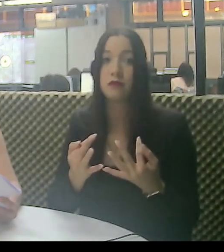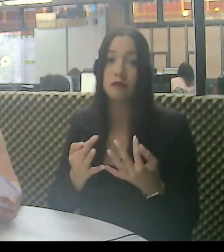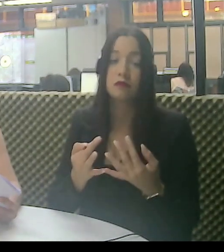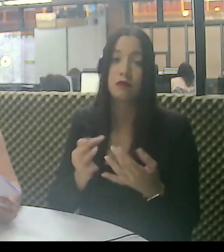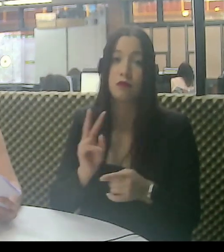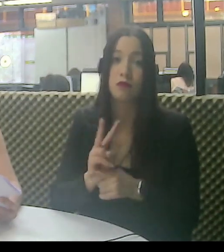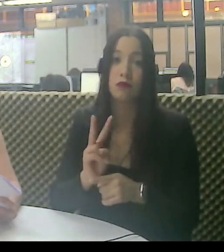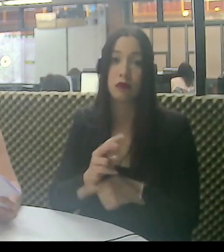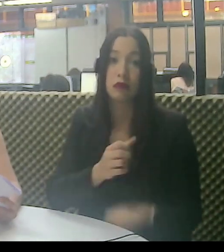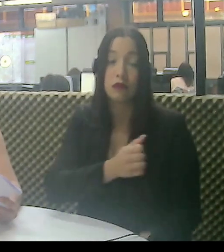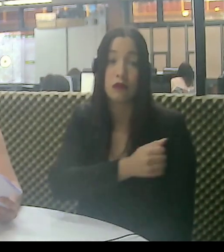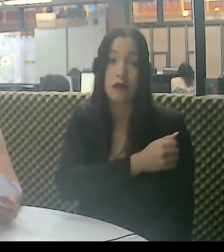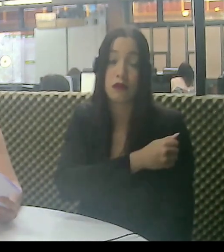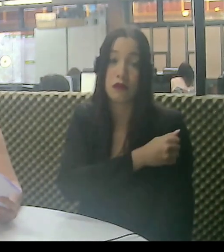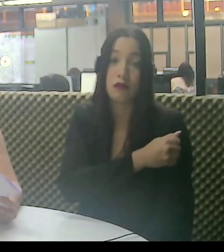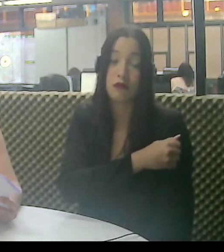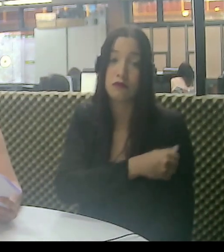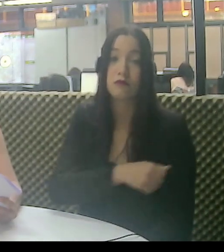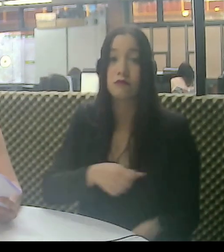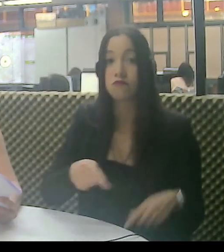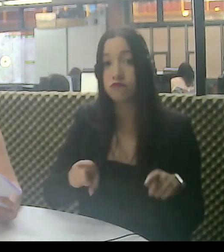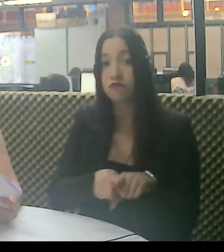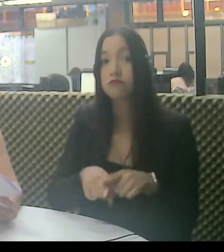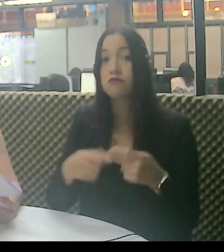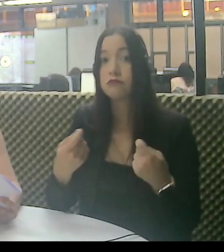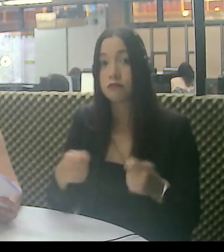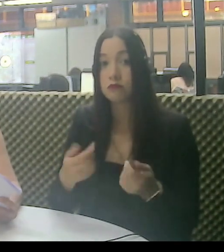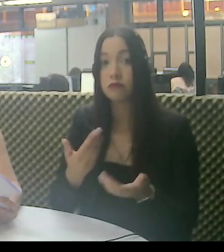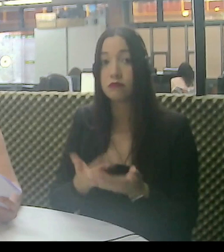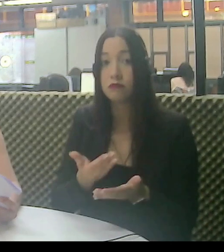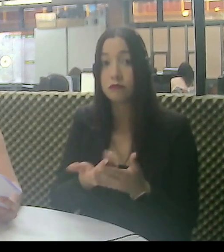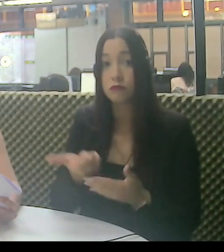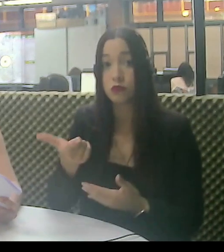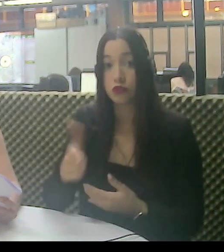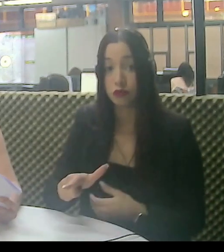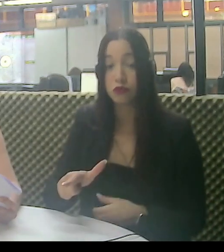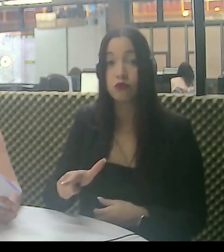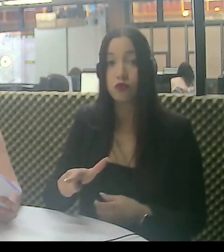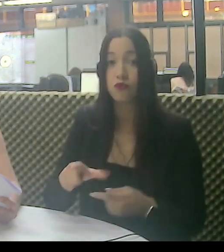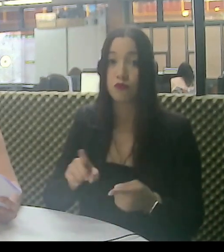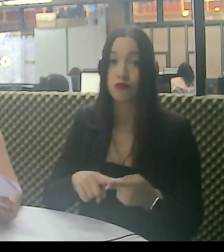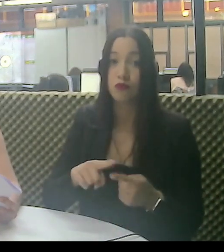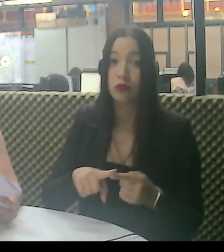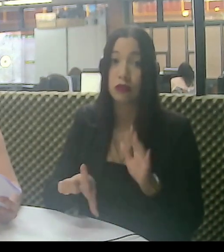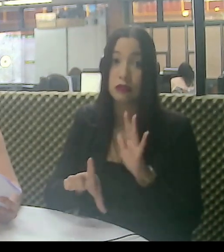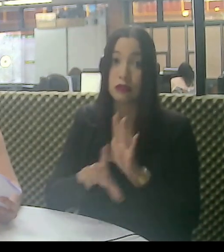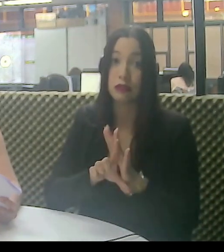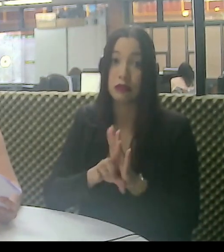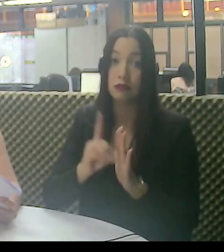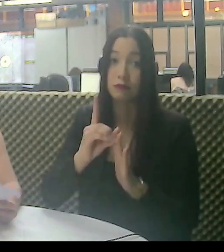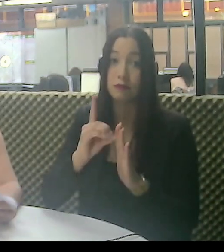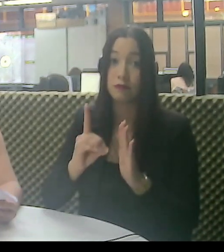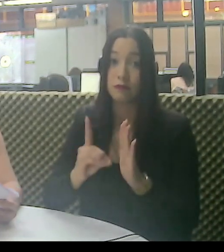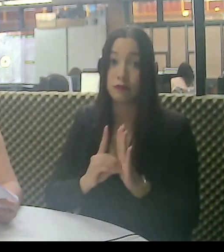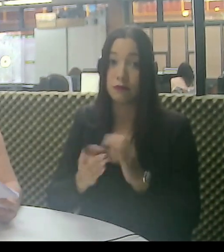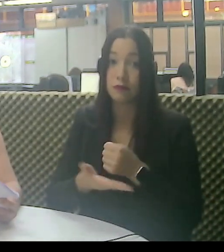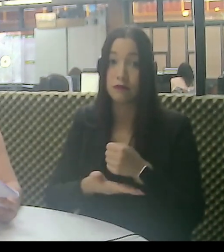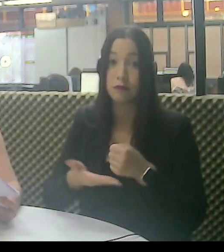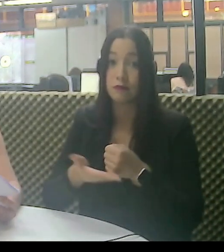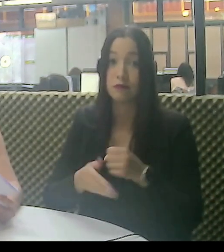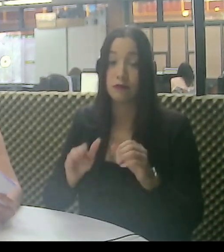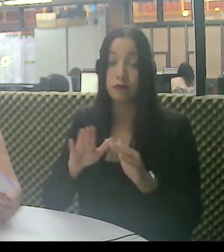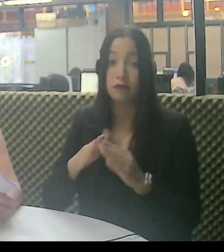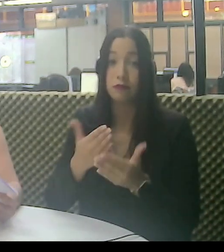responsáveis por esses estudantes vão ter que realizar reposição das aulas em cumprimento a lei de diretrizes e bases da educação